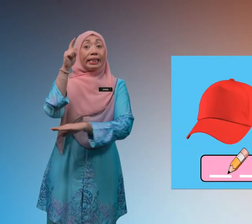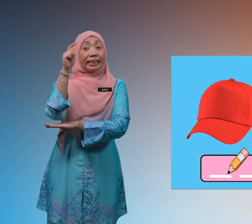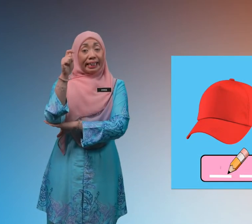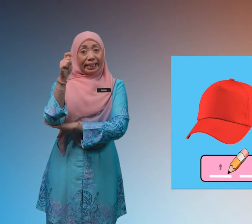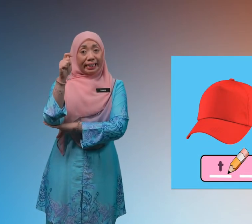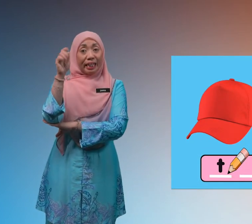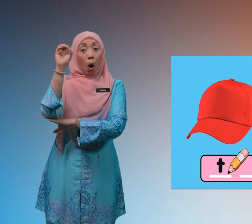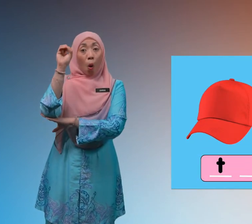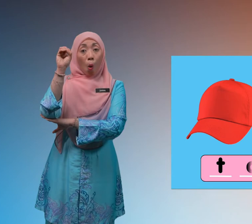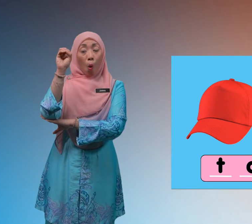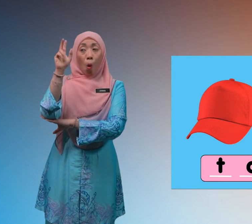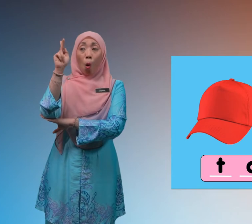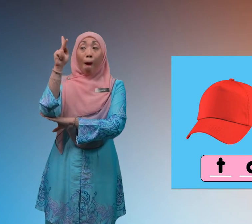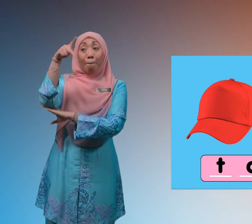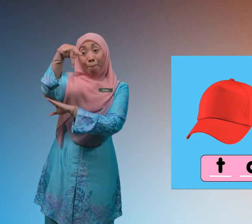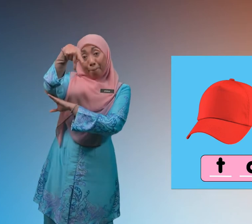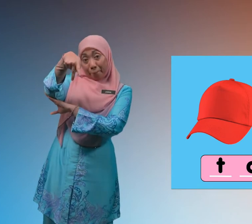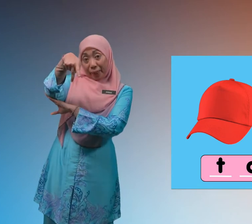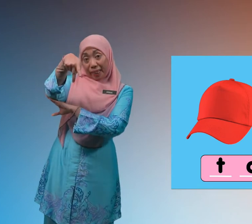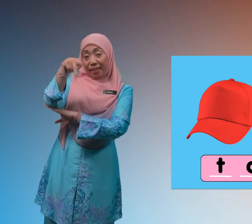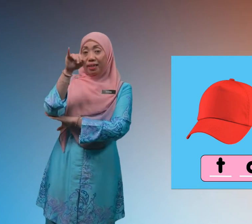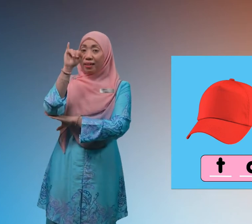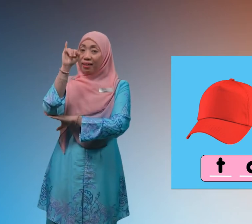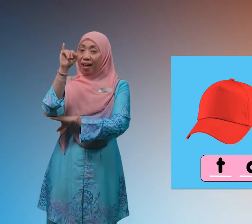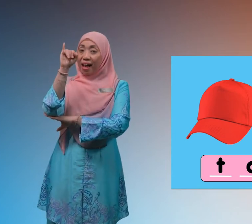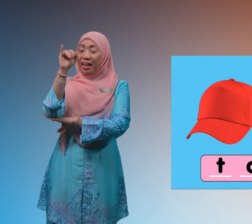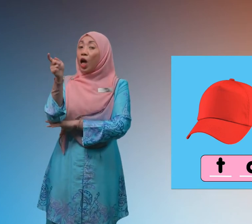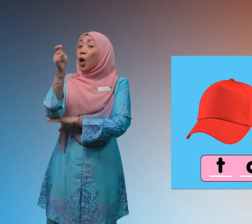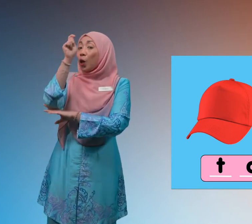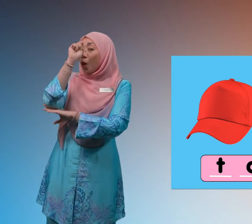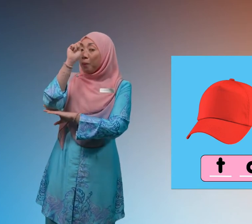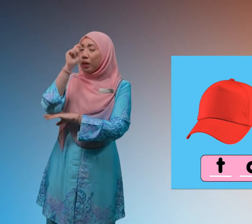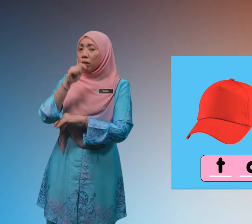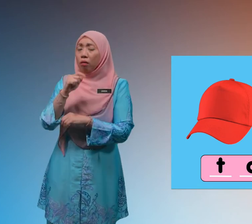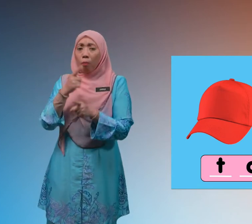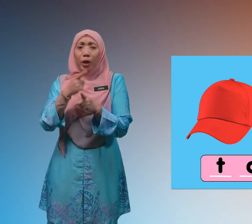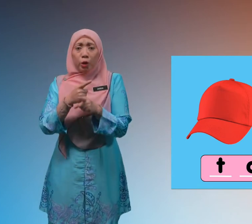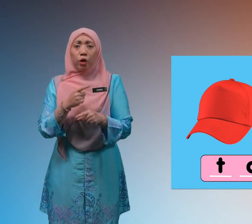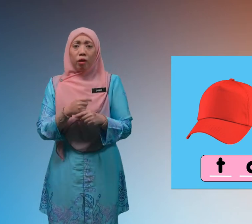T O P I topi. Betul?